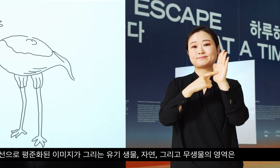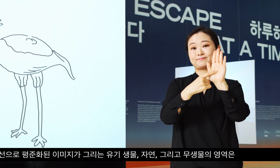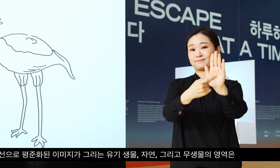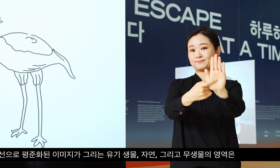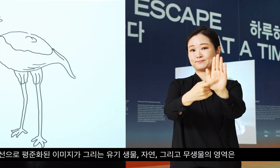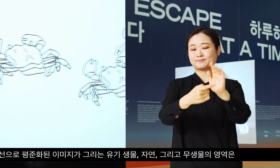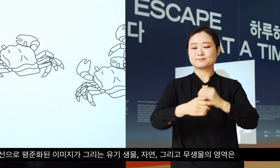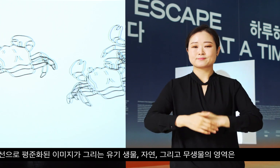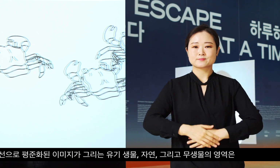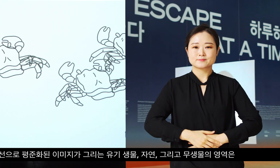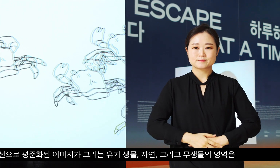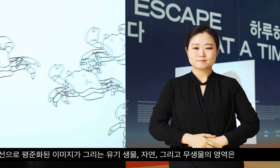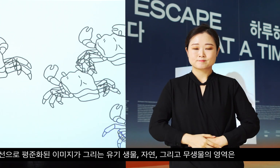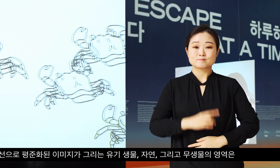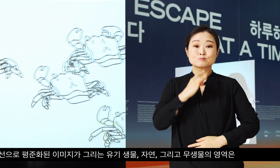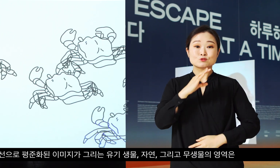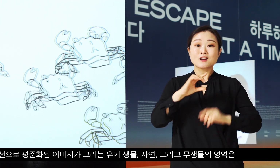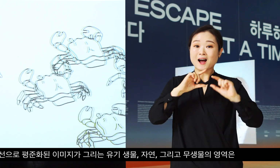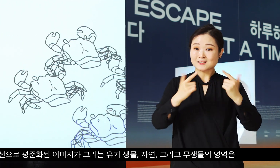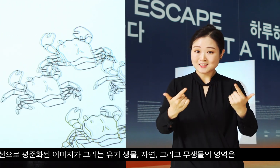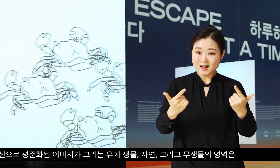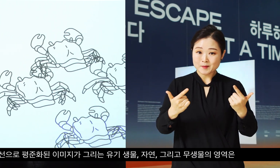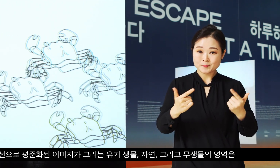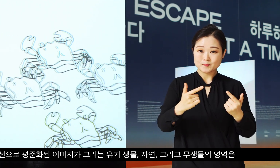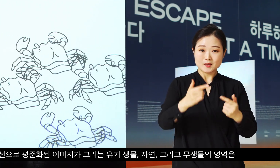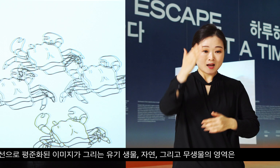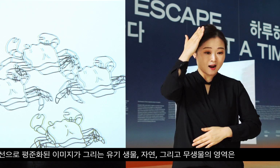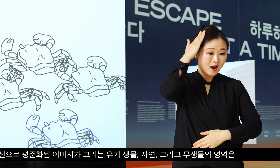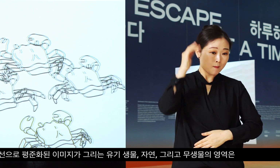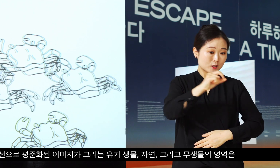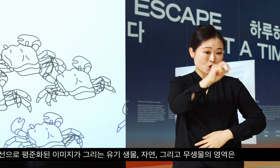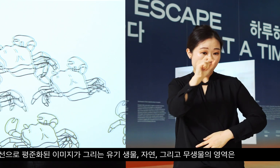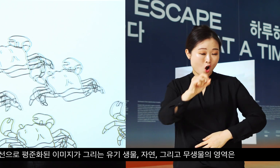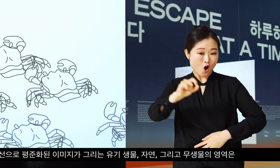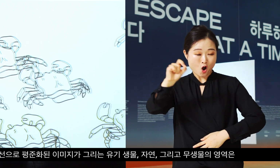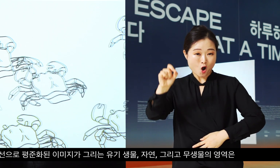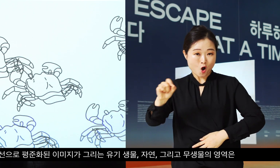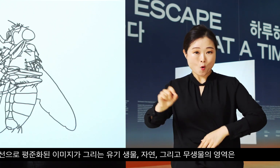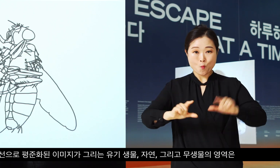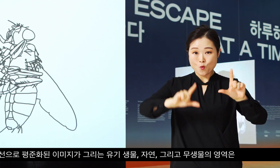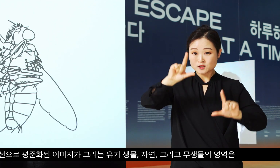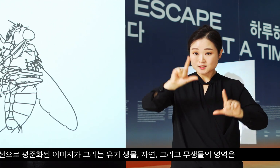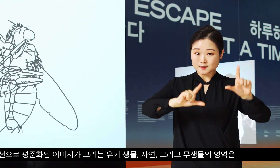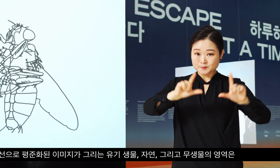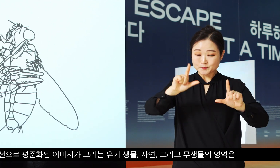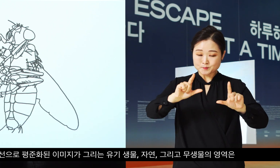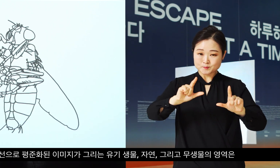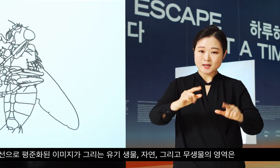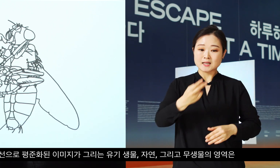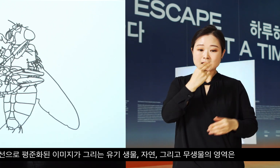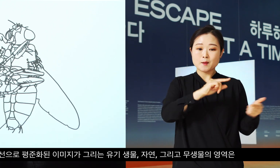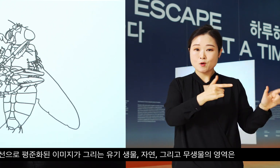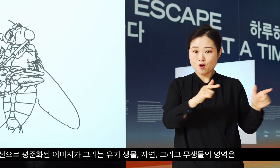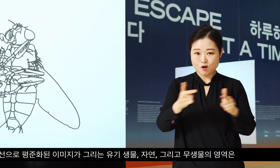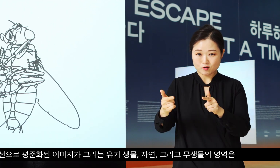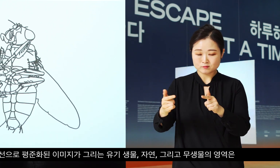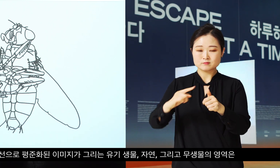나아가 선으로 평준화된 이미지가 그리는 유기생물, 자연, 그리고 무생물의